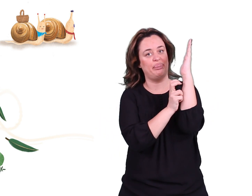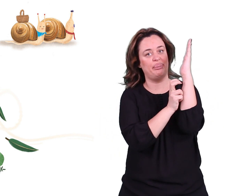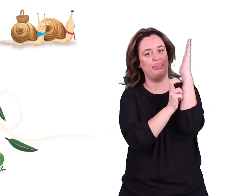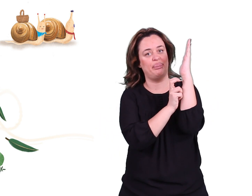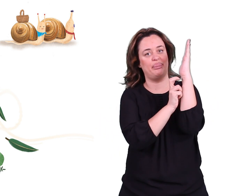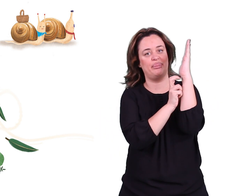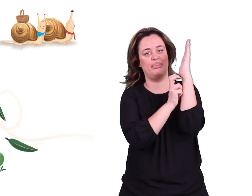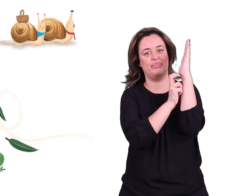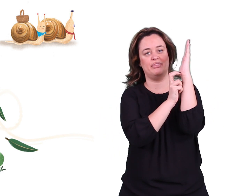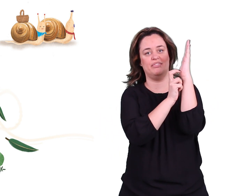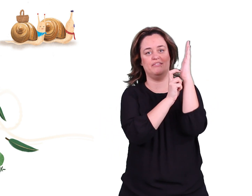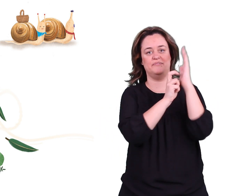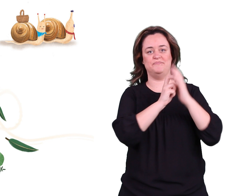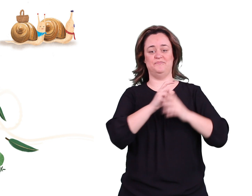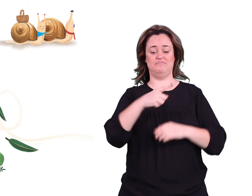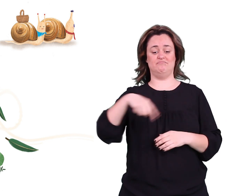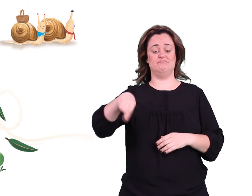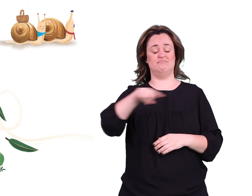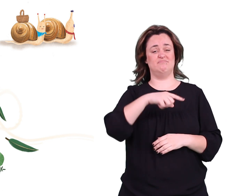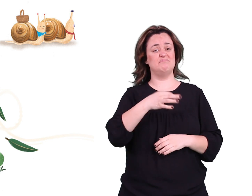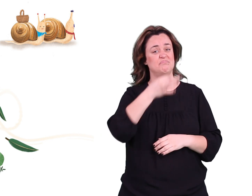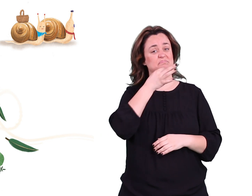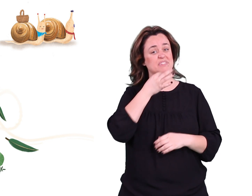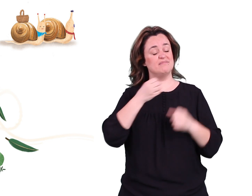de pouvoir bien s'accrocher sur d'autres.